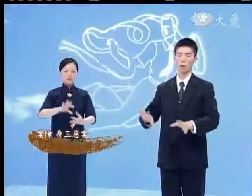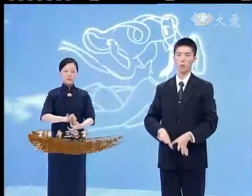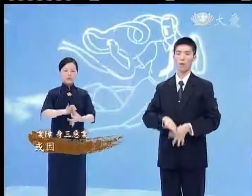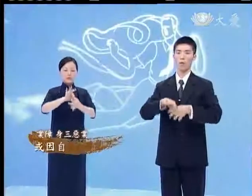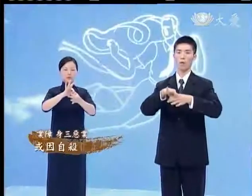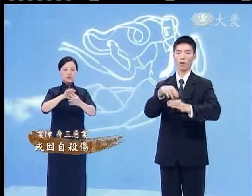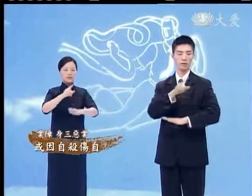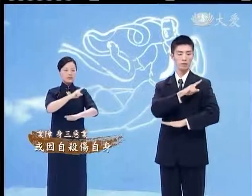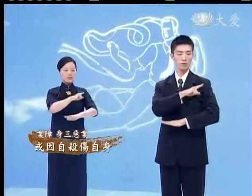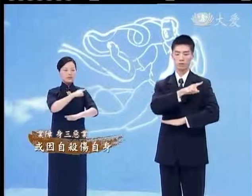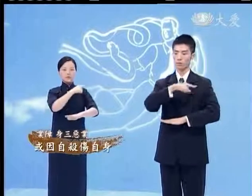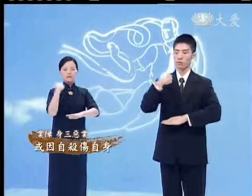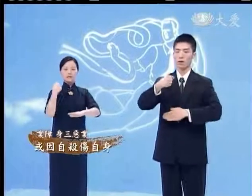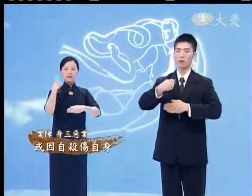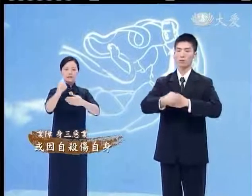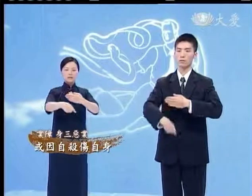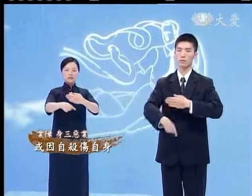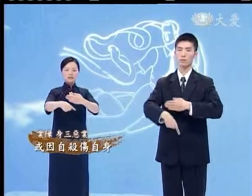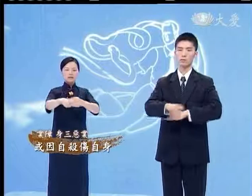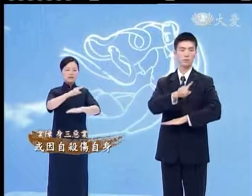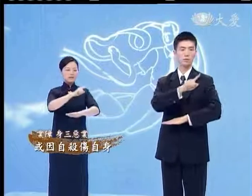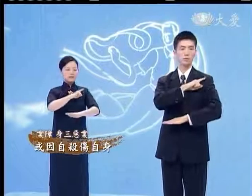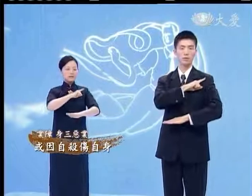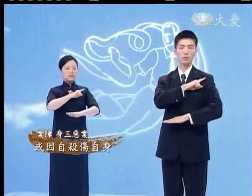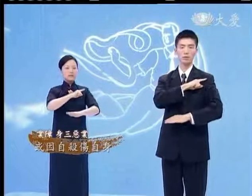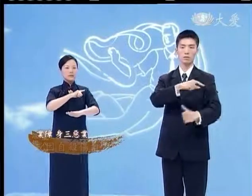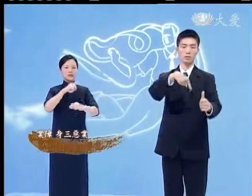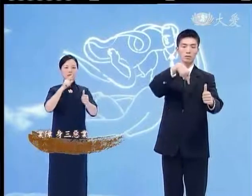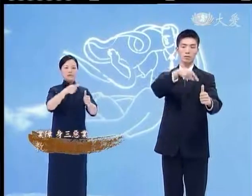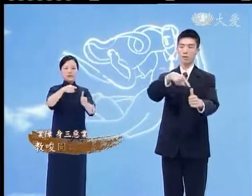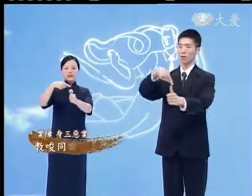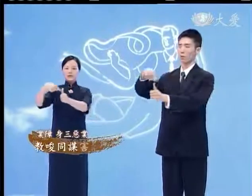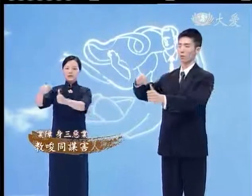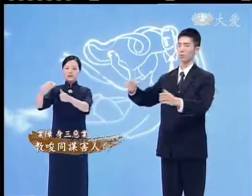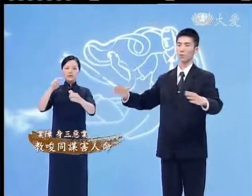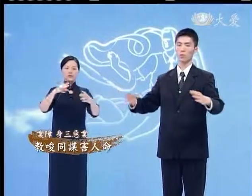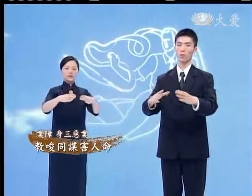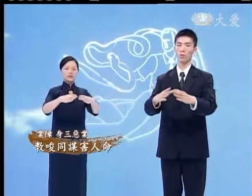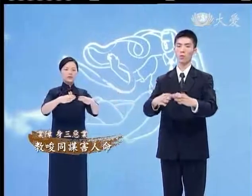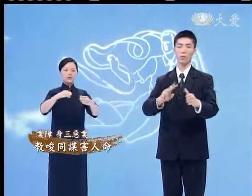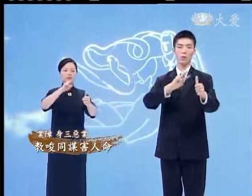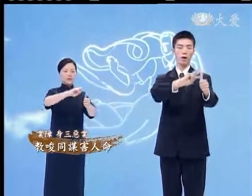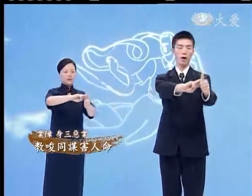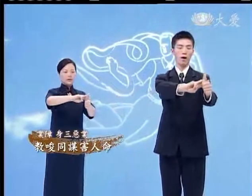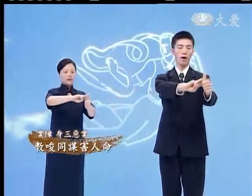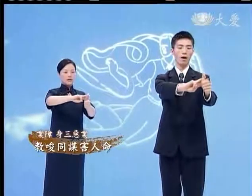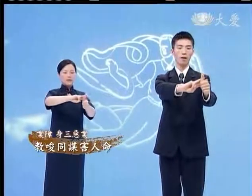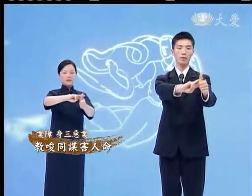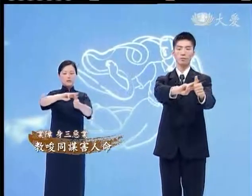柄，我因自杀伤自身，教唆同谋害人